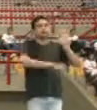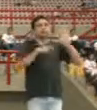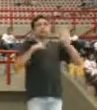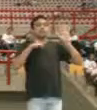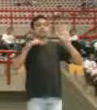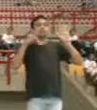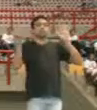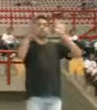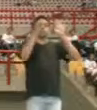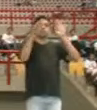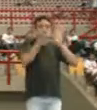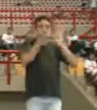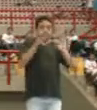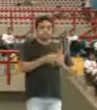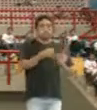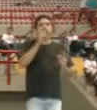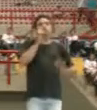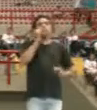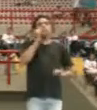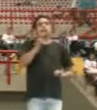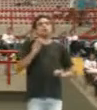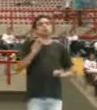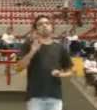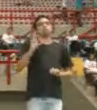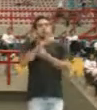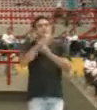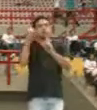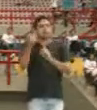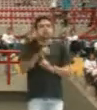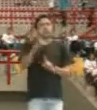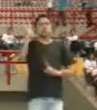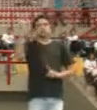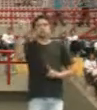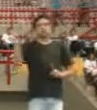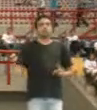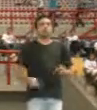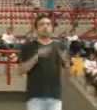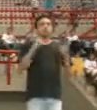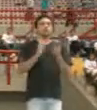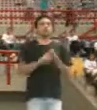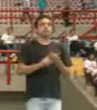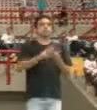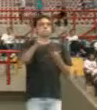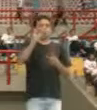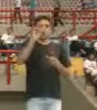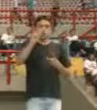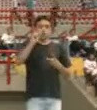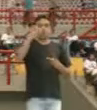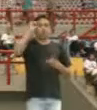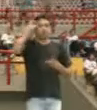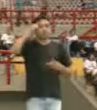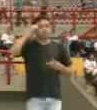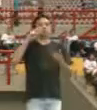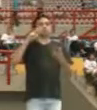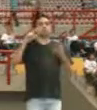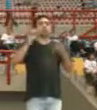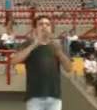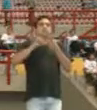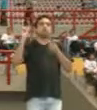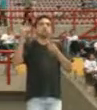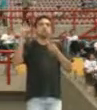conexão com a história. Papel da mulher na sociedade tem um argumento histórico. Cotas raciais tem um argumento